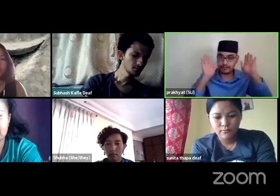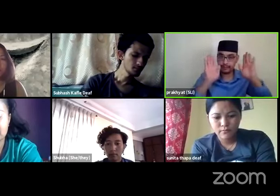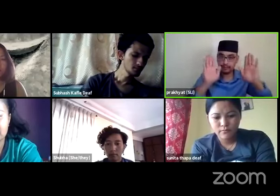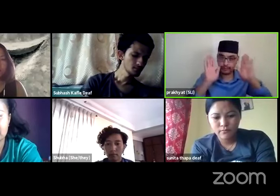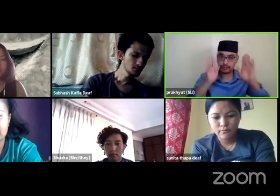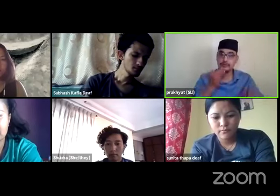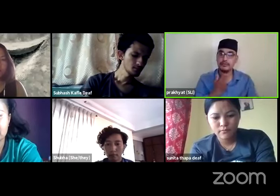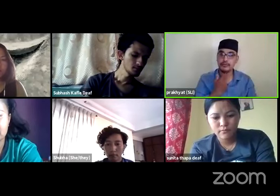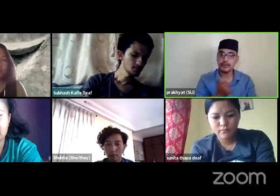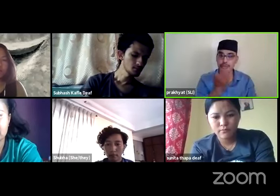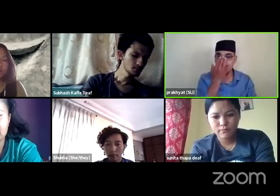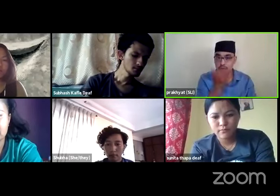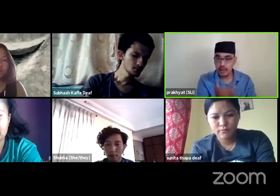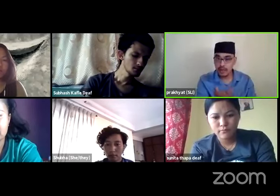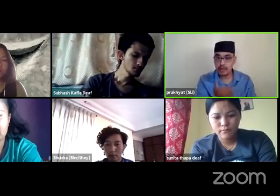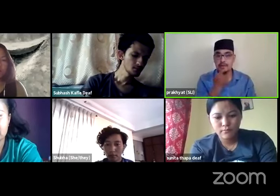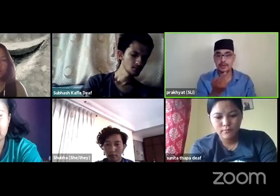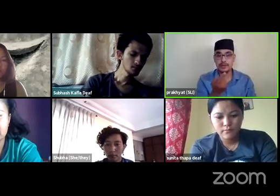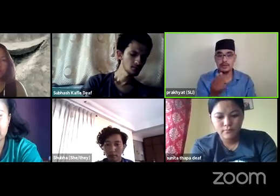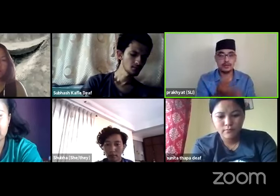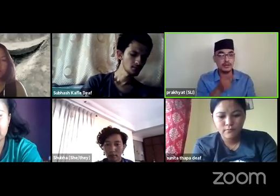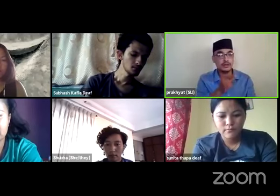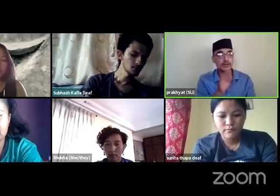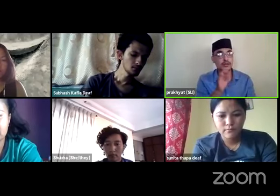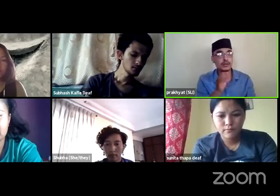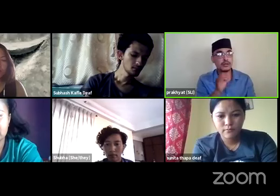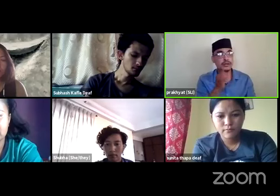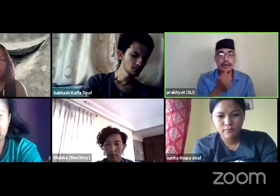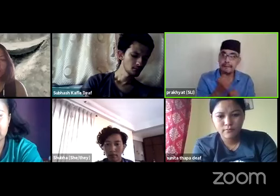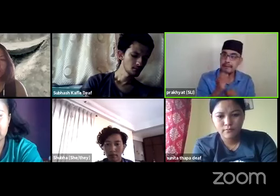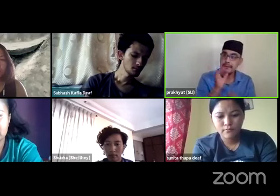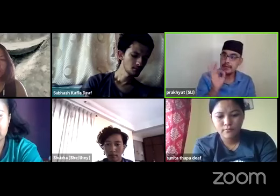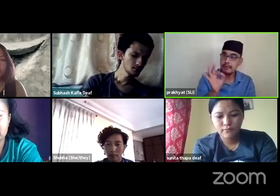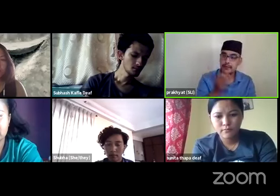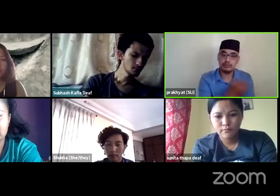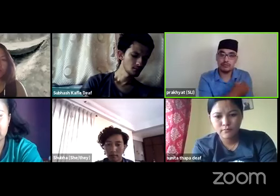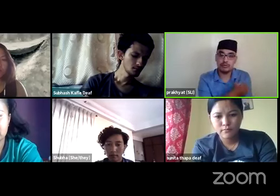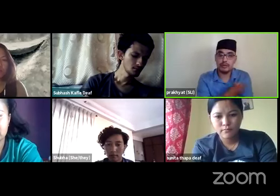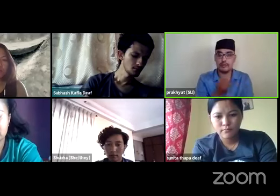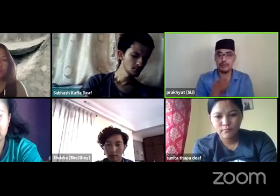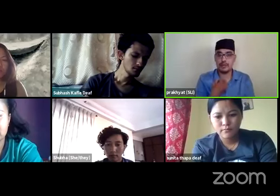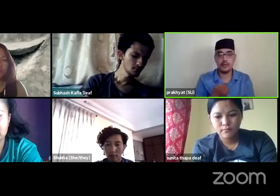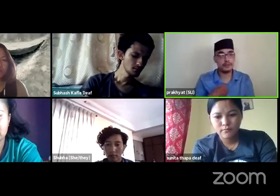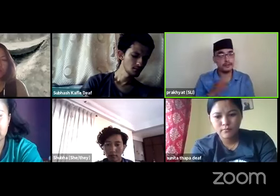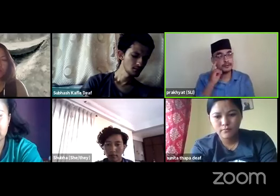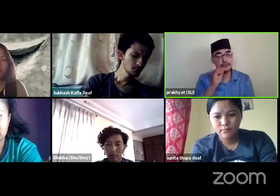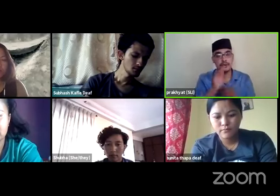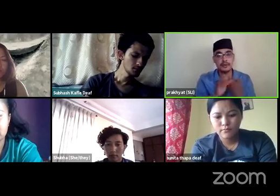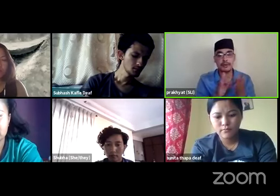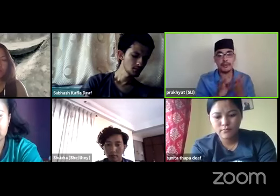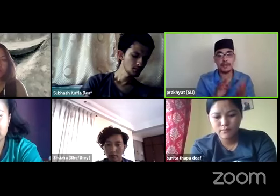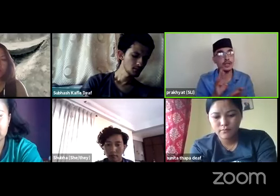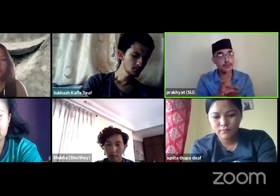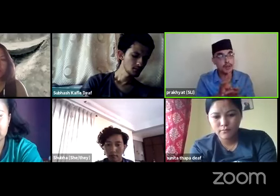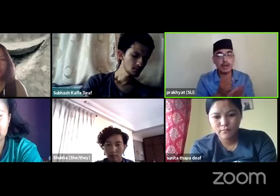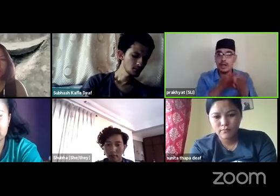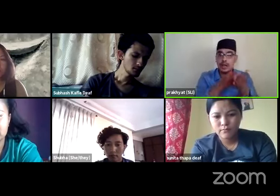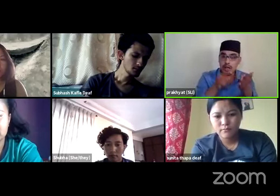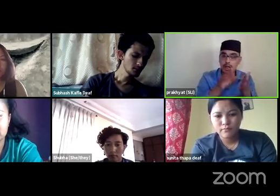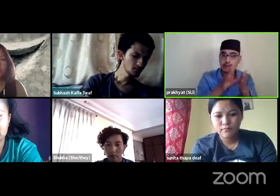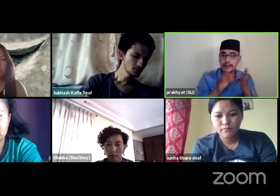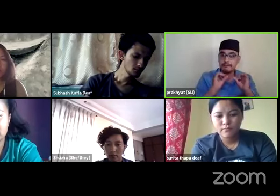किन भन्दाखेरि चाहिँ यदि कसैले अब ल कस्तो छ त स्ट्याटस के छ भनेर भन्दाखेरि चाहिँ हामीले सजिलैसँग त्योबाट आएको रिकमेन्डेसनलाई चाहिँ हामीले